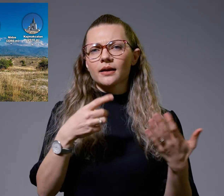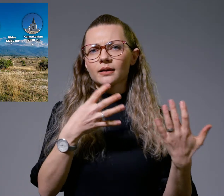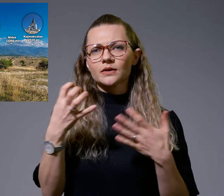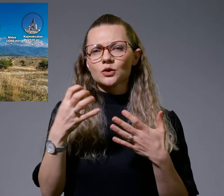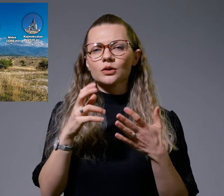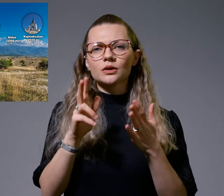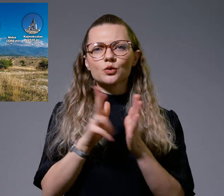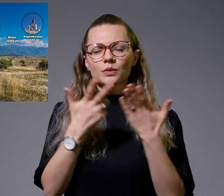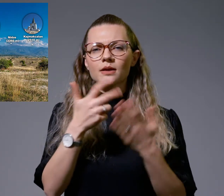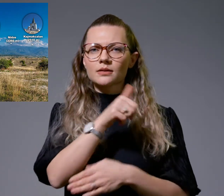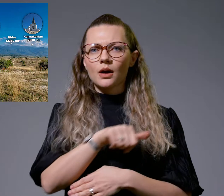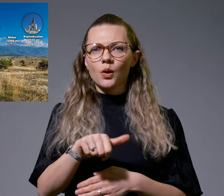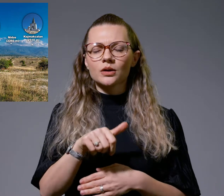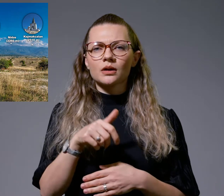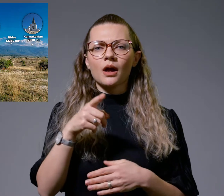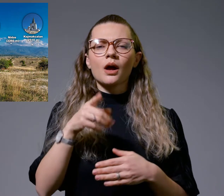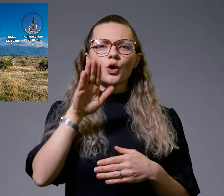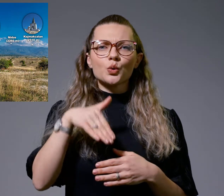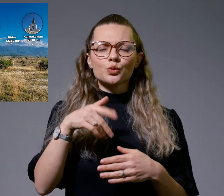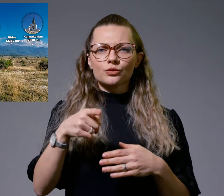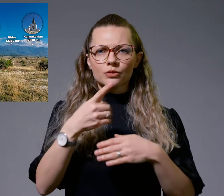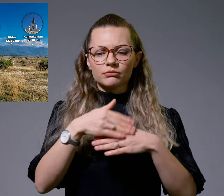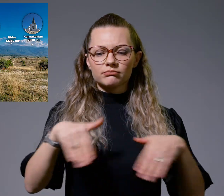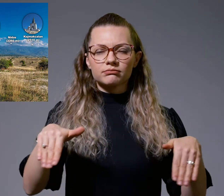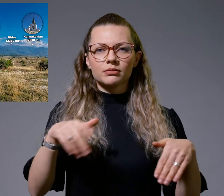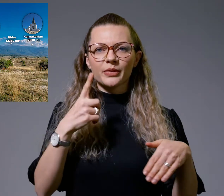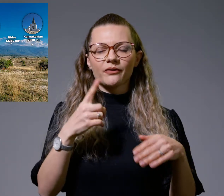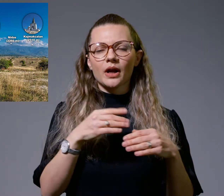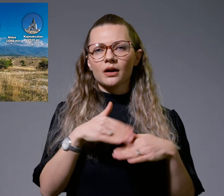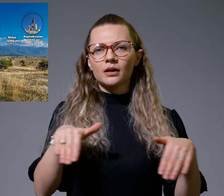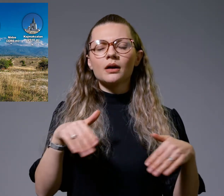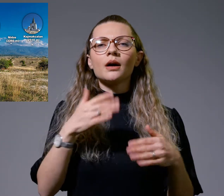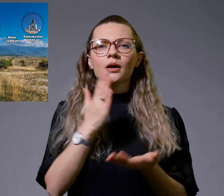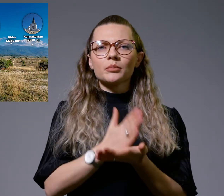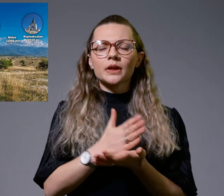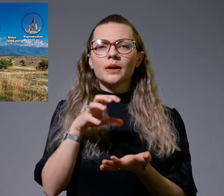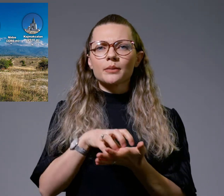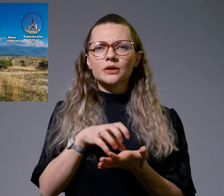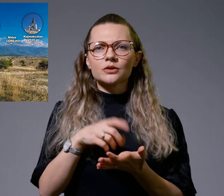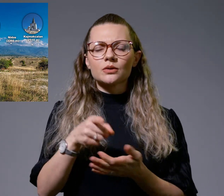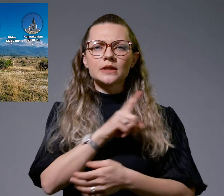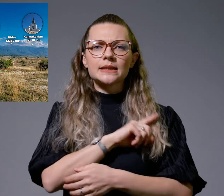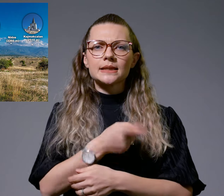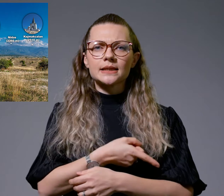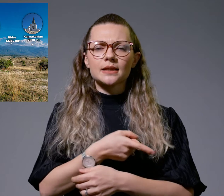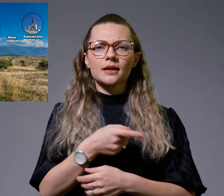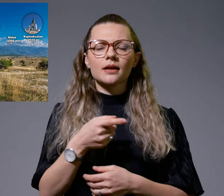1918 година, јужно од фронтовата линија биле стационирани силите на Антантата: